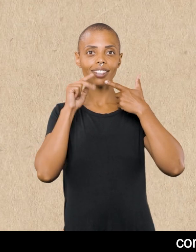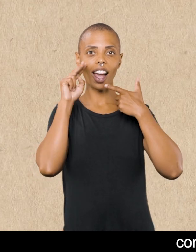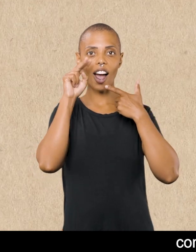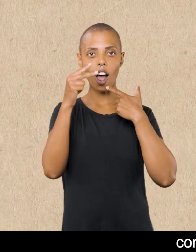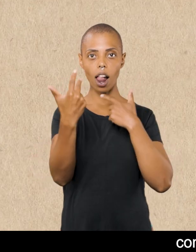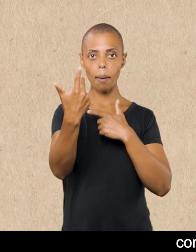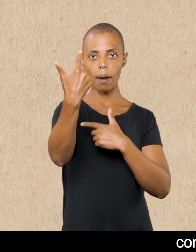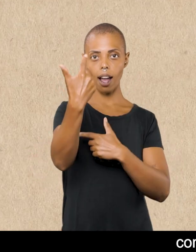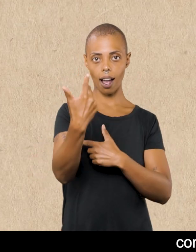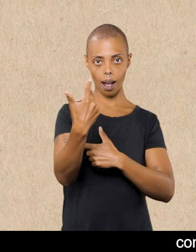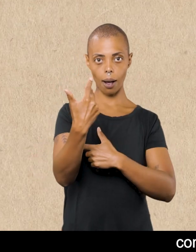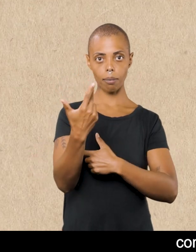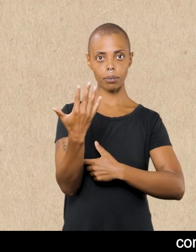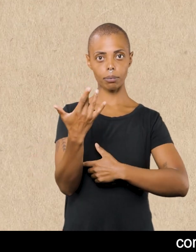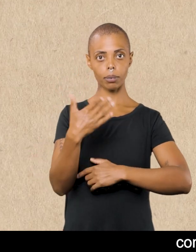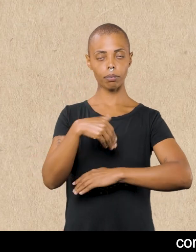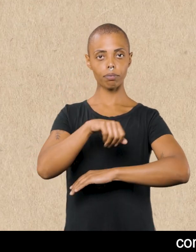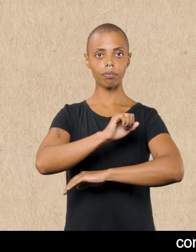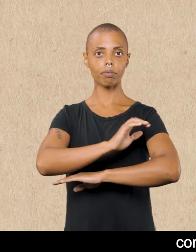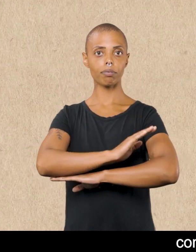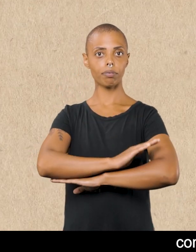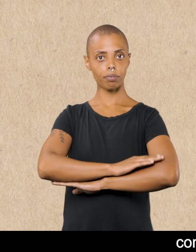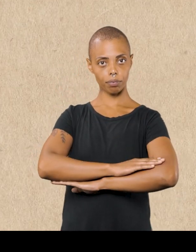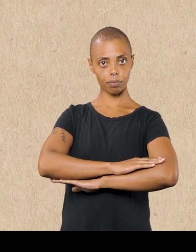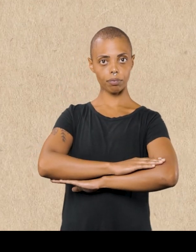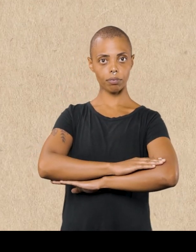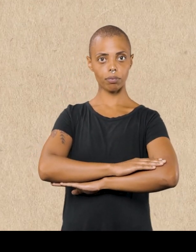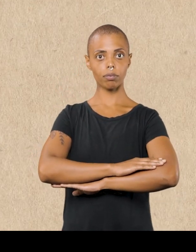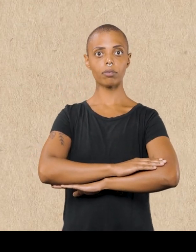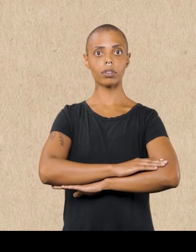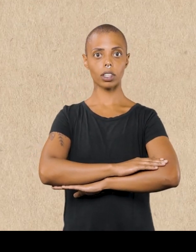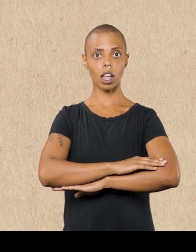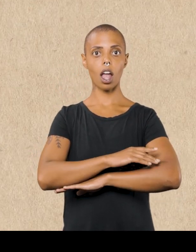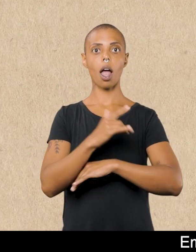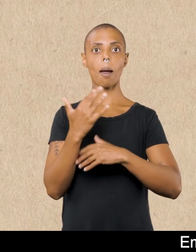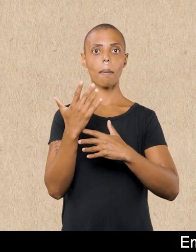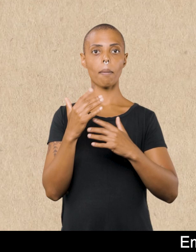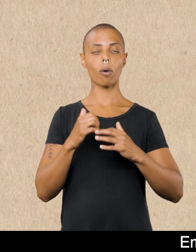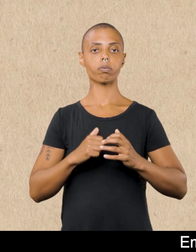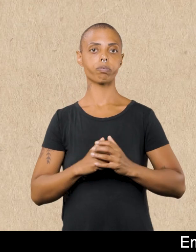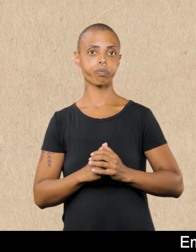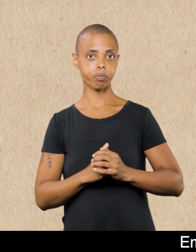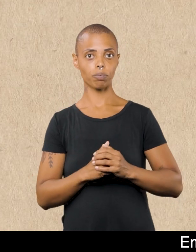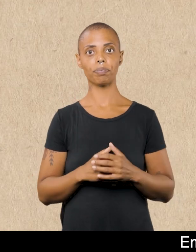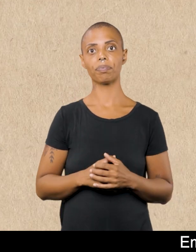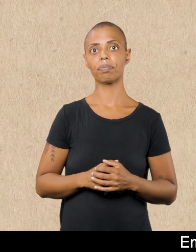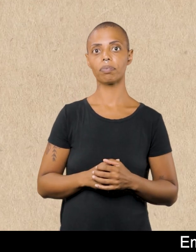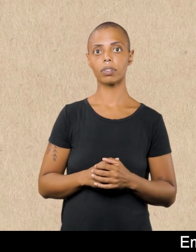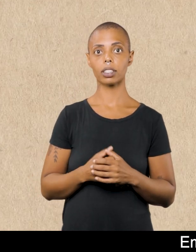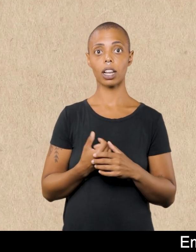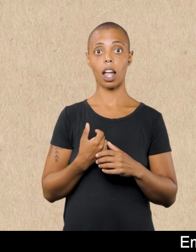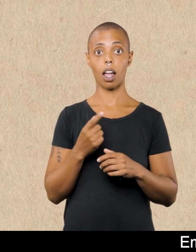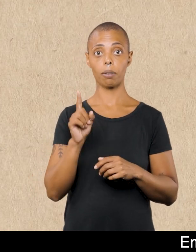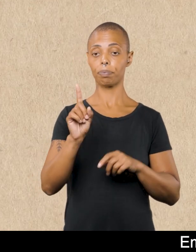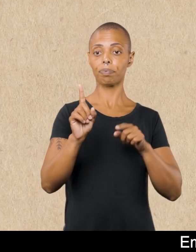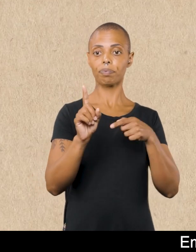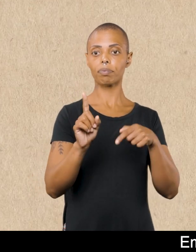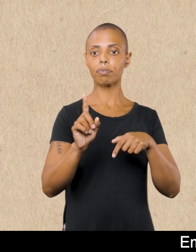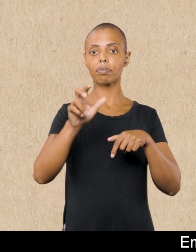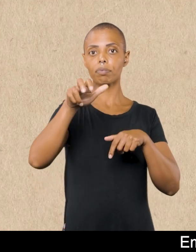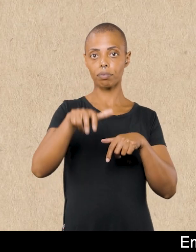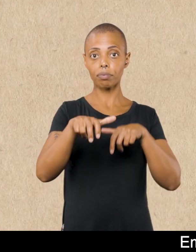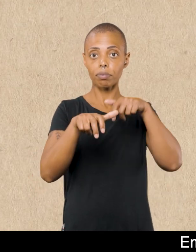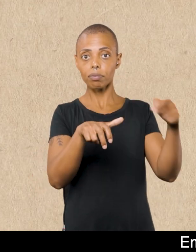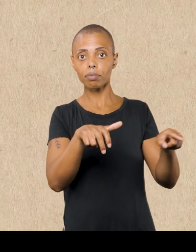mangas longas, e sorri, olhando em direção à câmera, com os dois braços apoiados sobre o próprio colo e as mãos